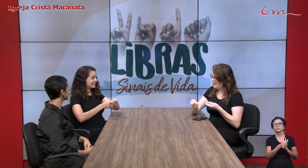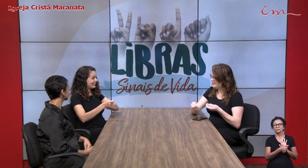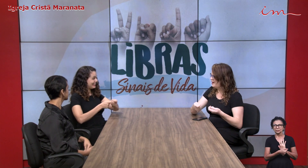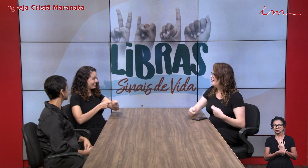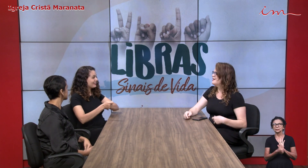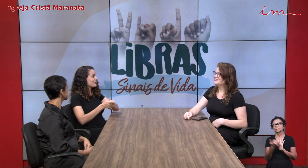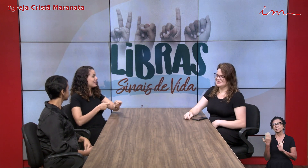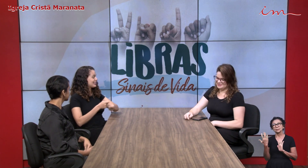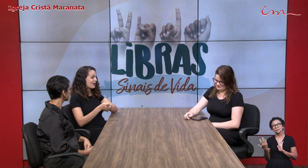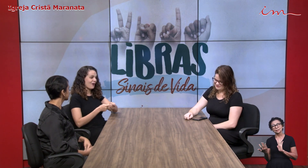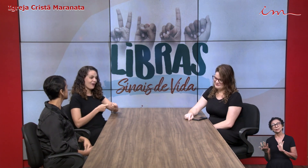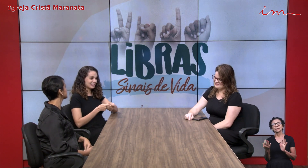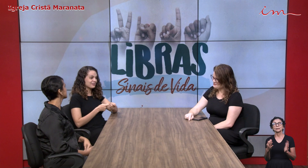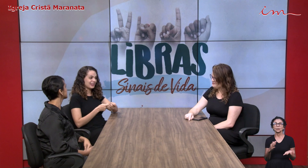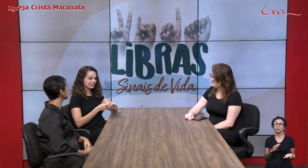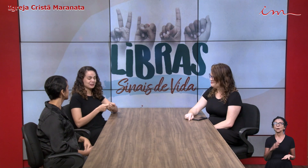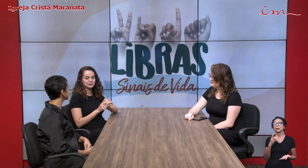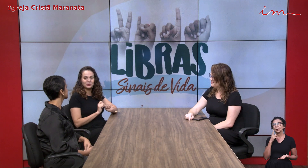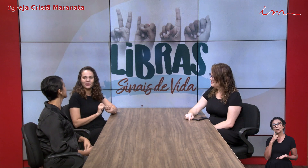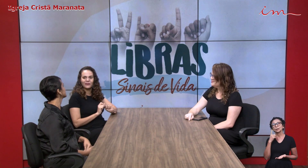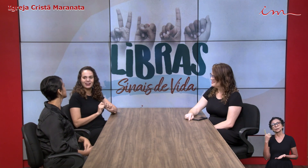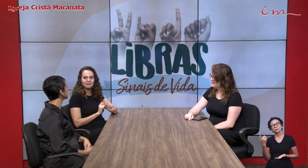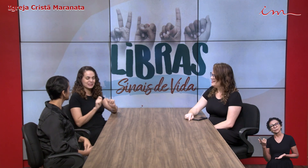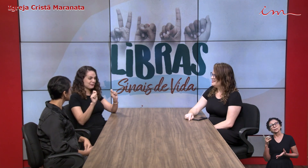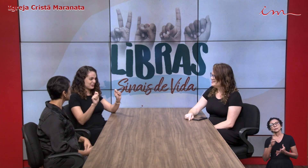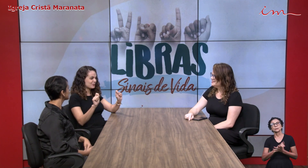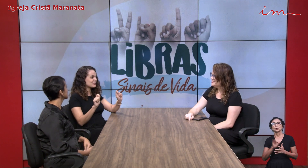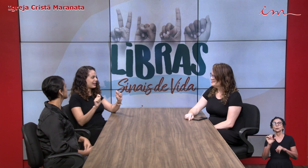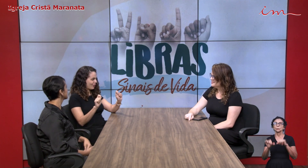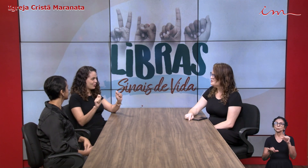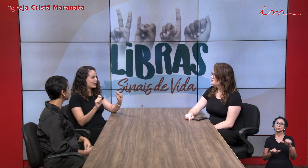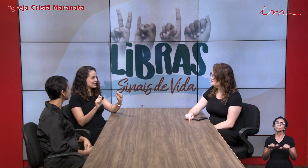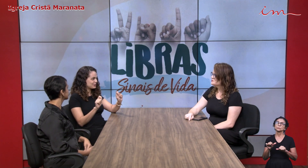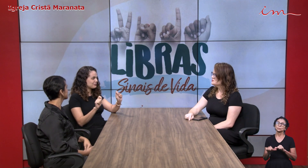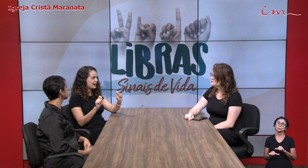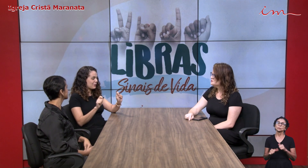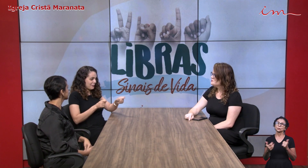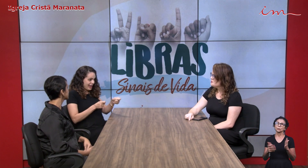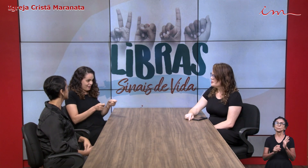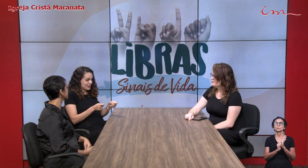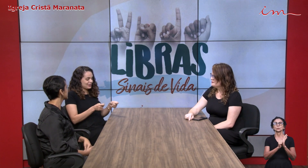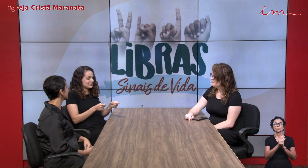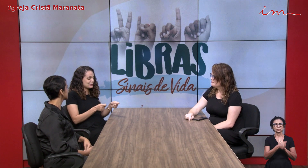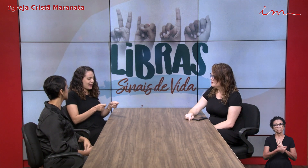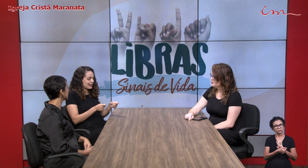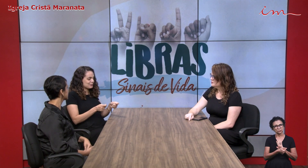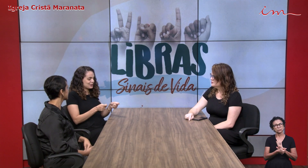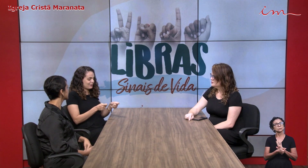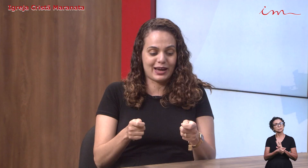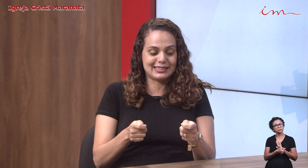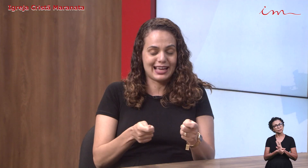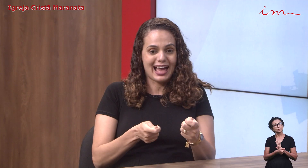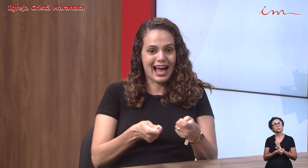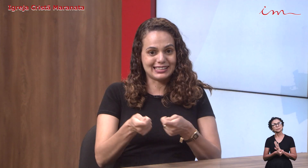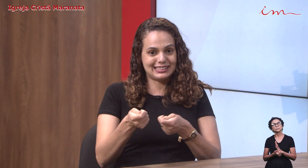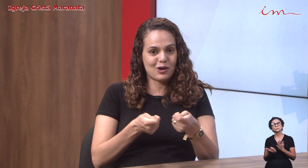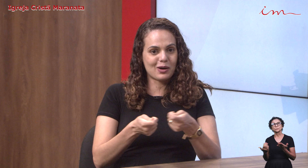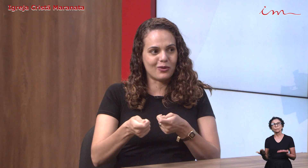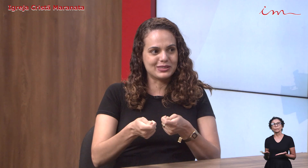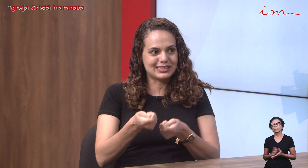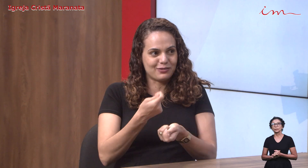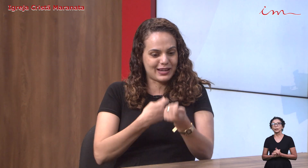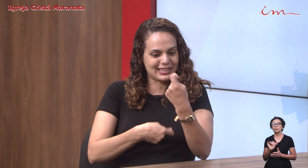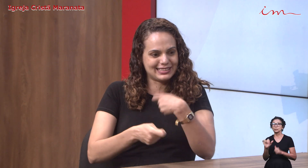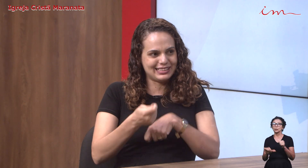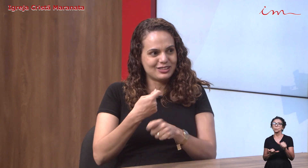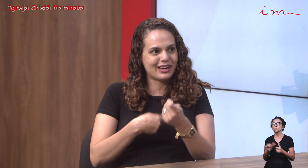faz governar. aqui, governar. Ó, tá vendo? Já mudou. Mas é a mesma configuração de mão. É feito nesse espaço, mas você faz assim é uma